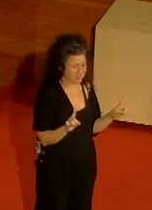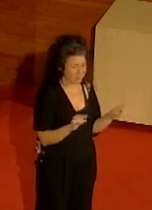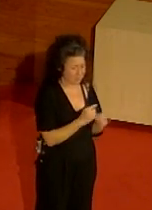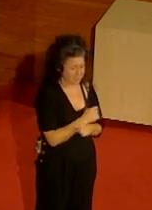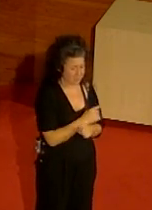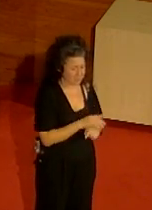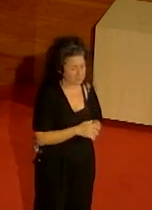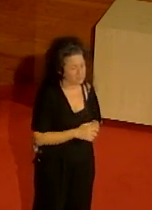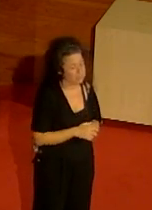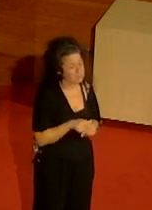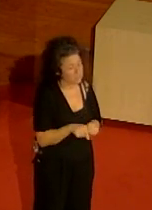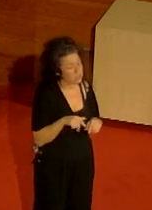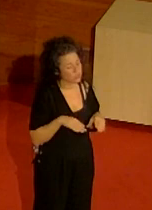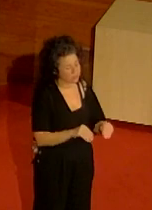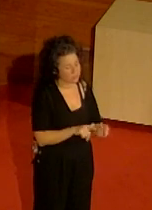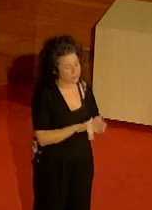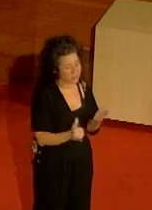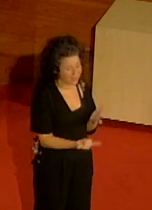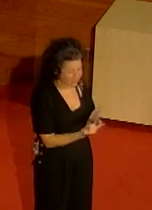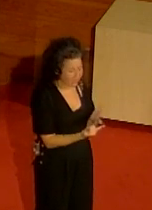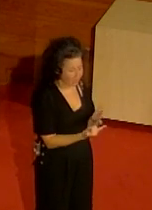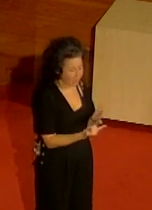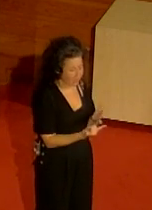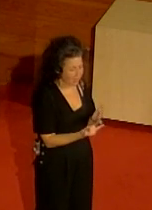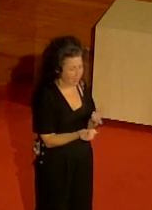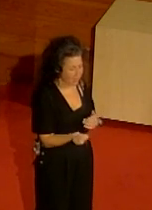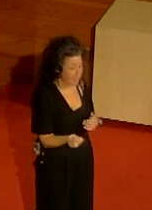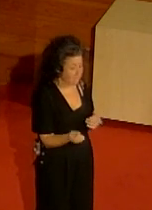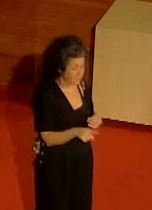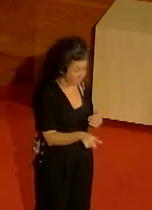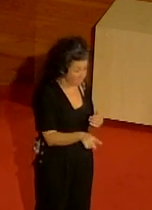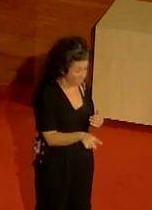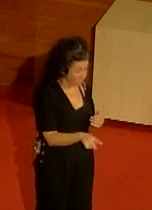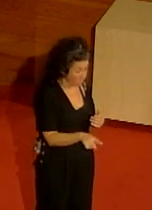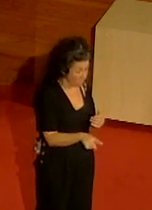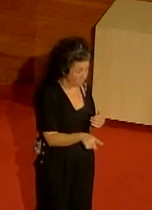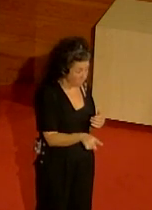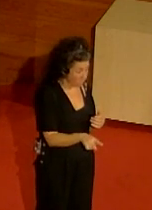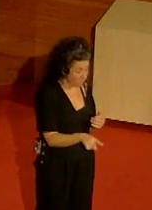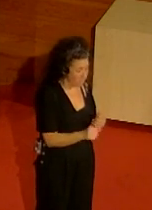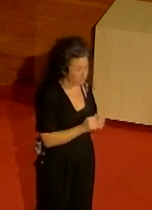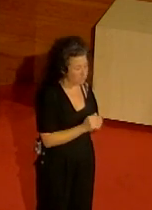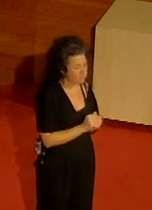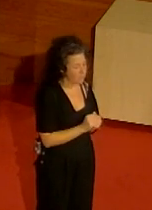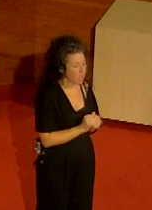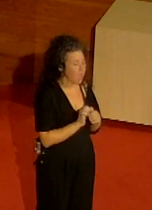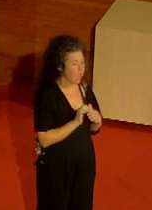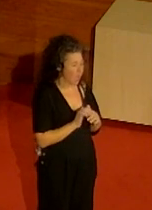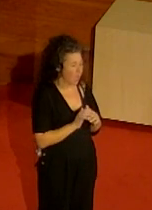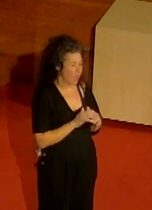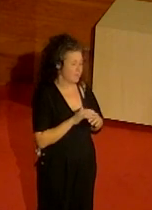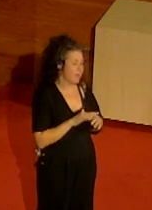¿no? Y eso se usa en el lenguaje. Por ejemplo, las metáforas hidráulicas, ¿no? Las avalanchas, los flujos,